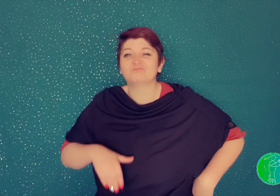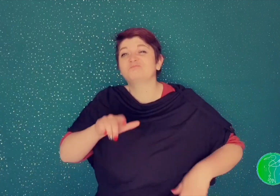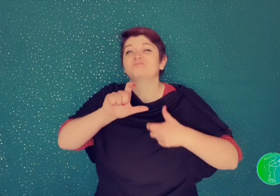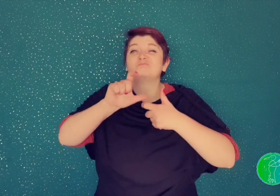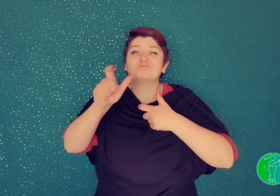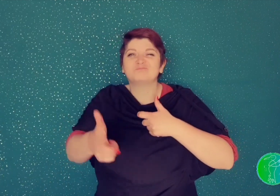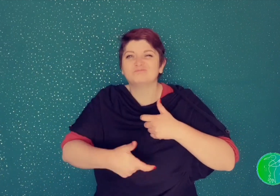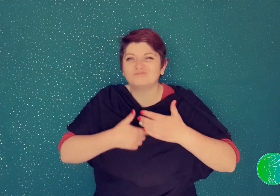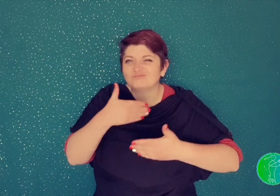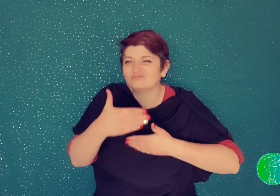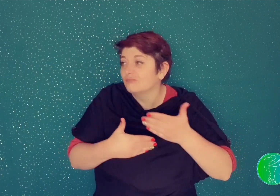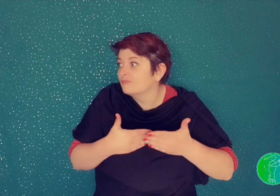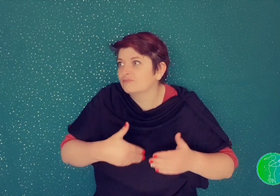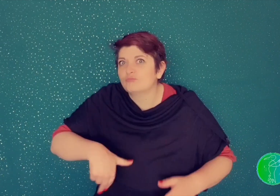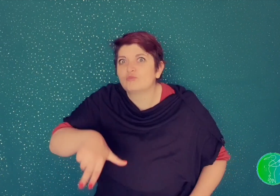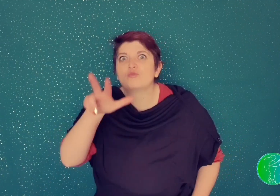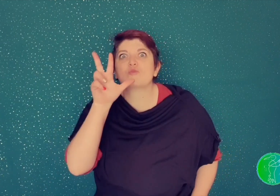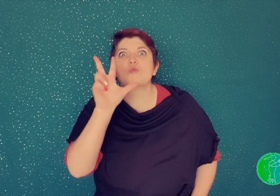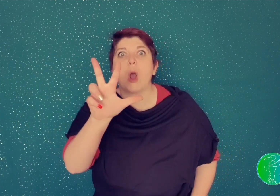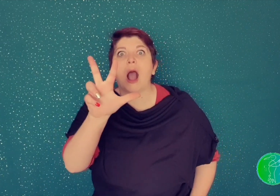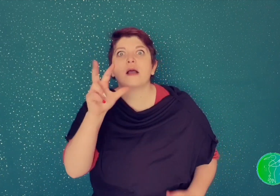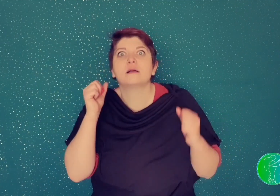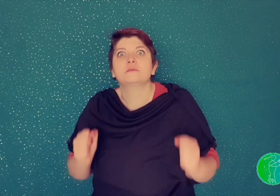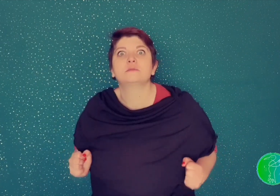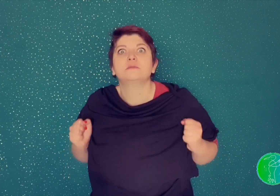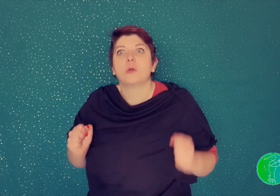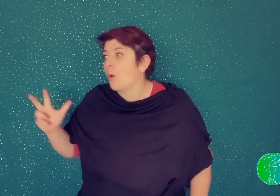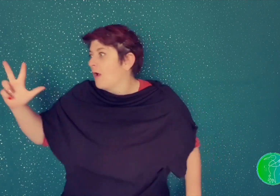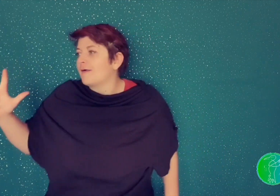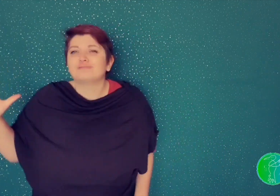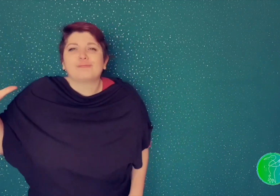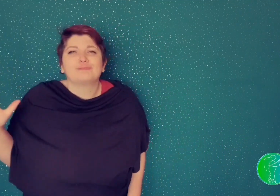Et aussitôt, il y eut trois grillons à crisser.